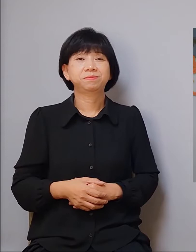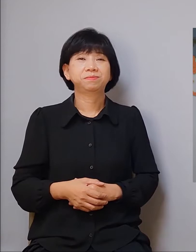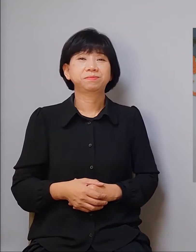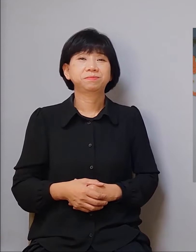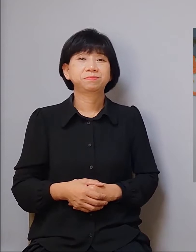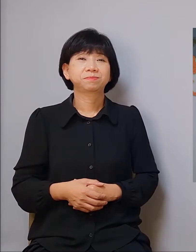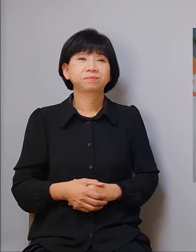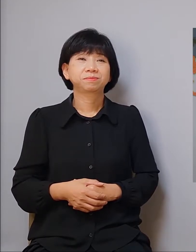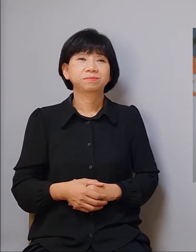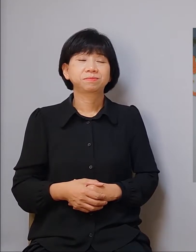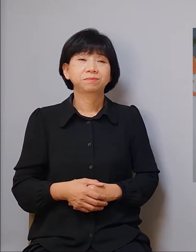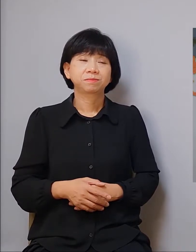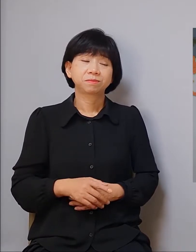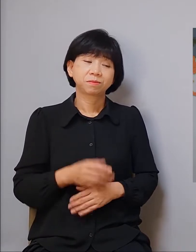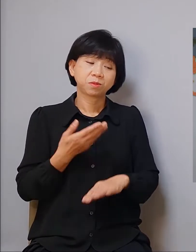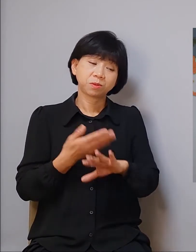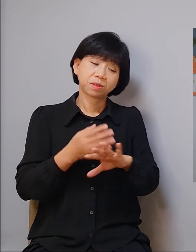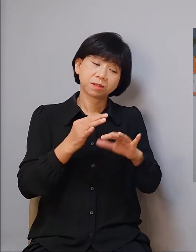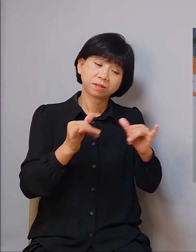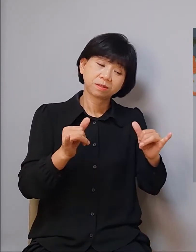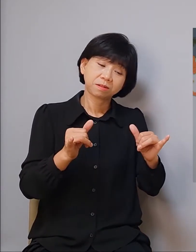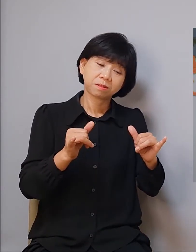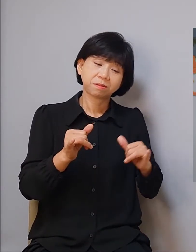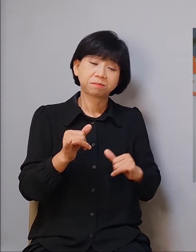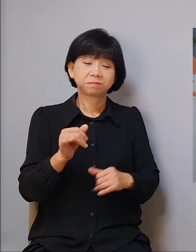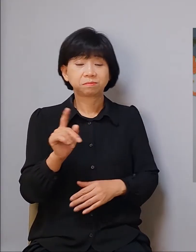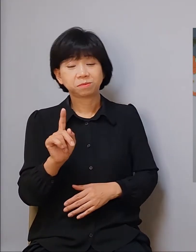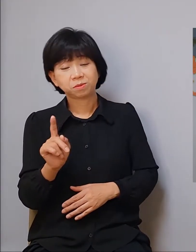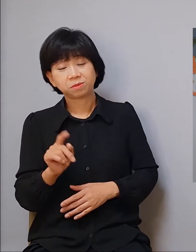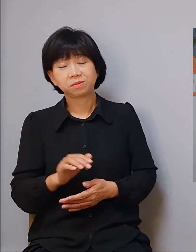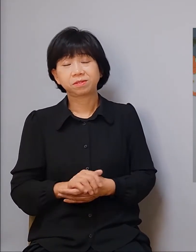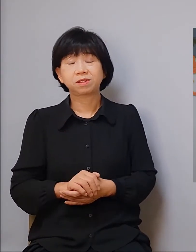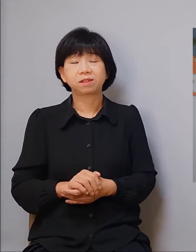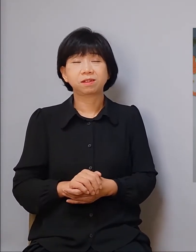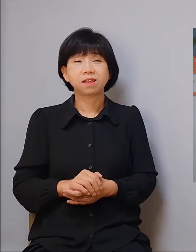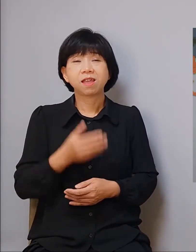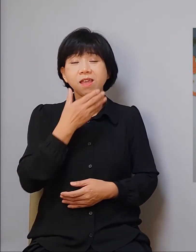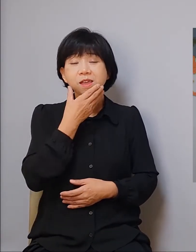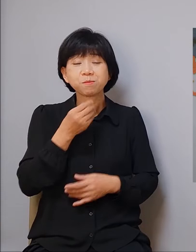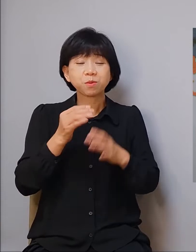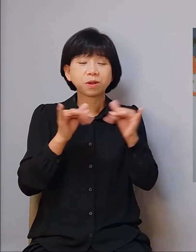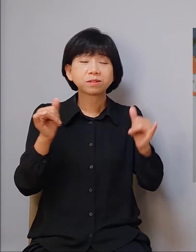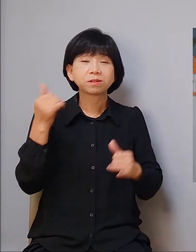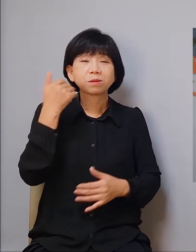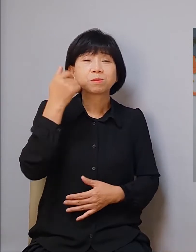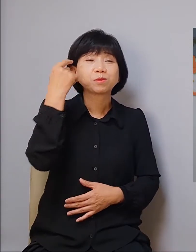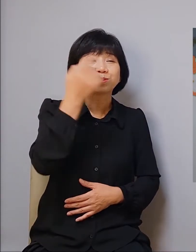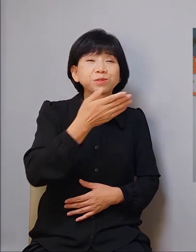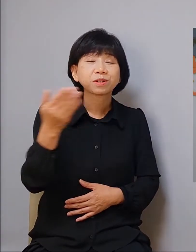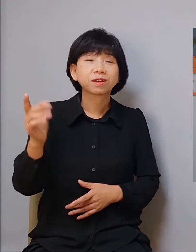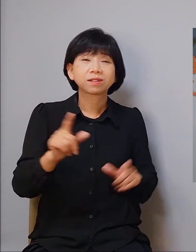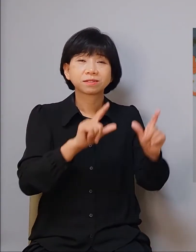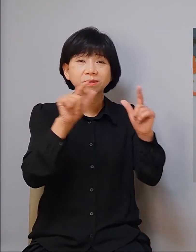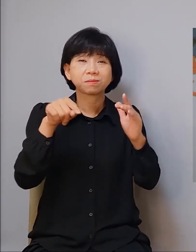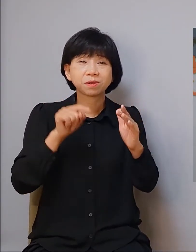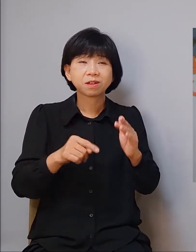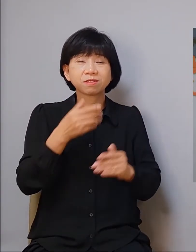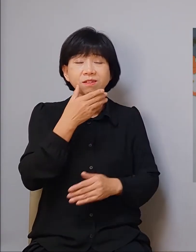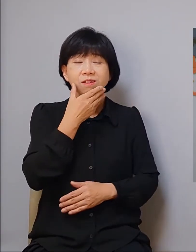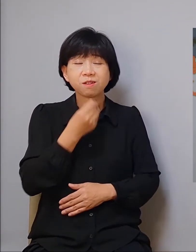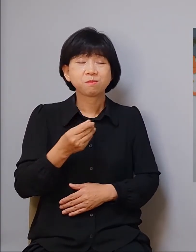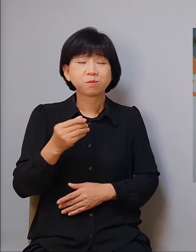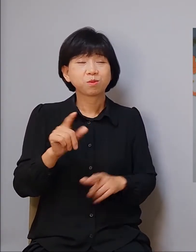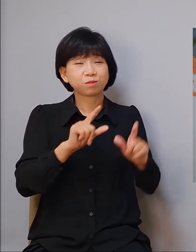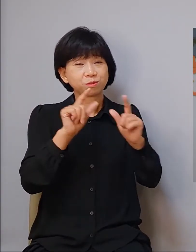같습니다. 어떤 사람들이 행복할까요? 도대체 누가 삶 속에서 기쁨을 누리면서 살아가고 있는